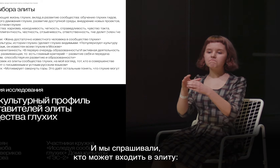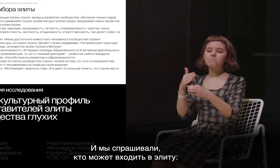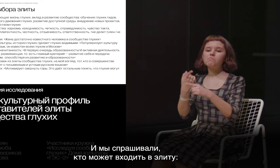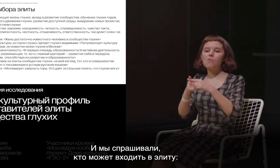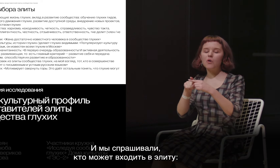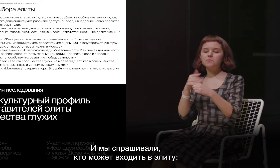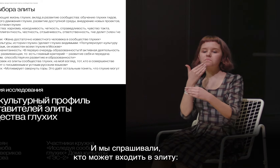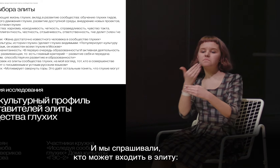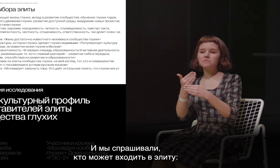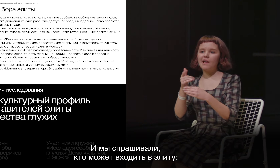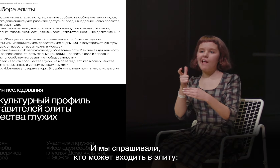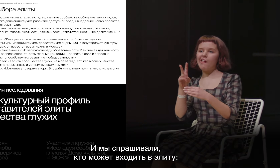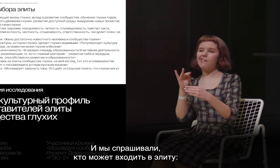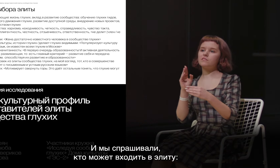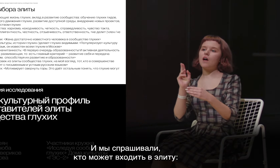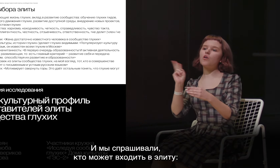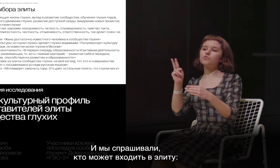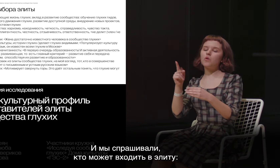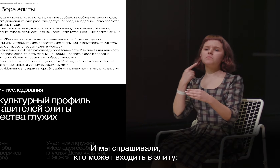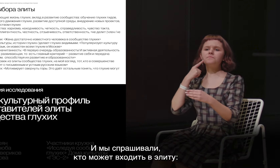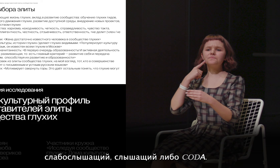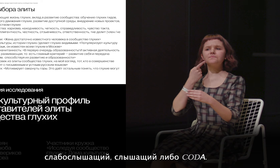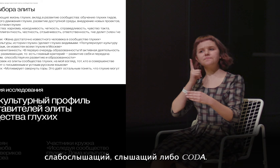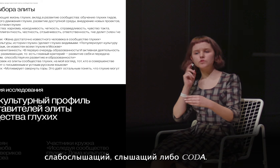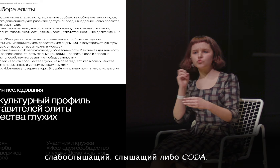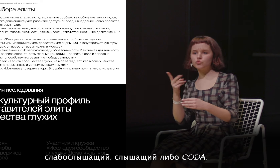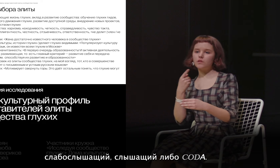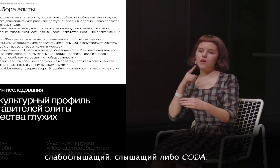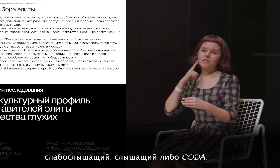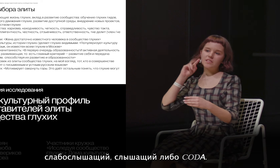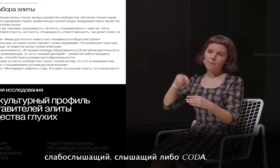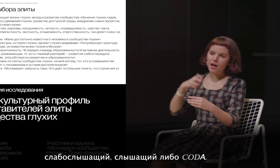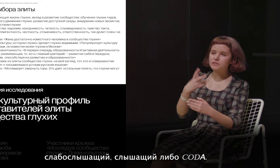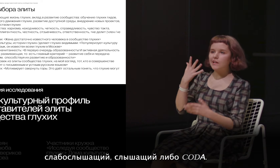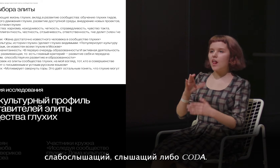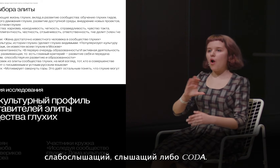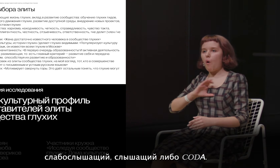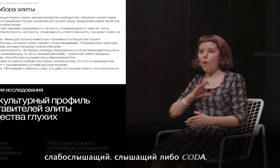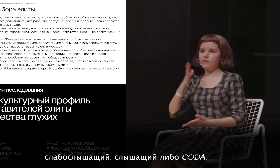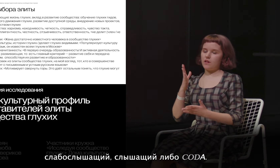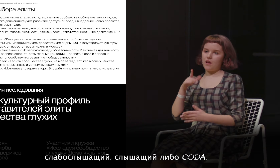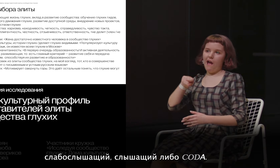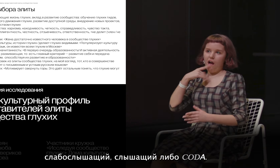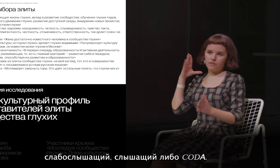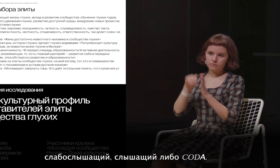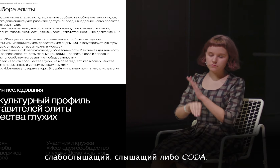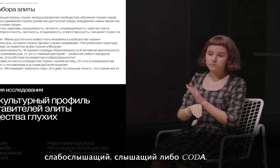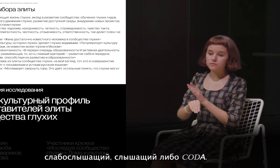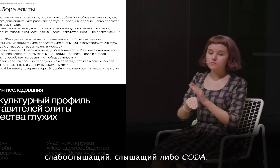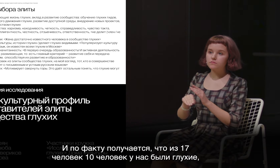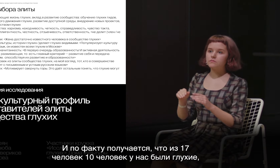элите. И мы спрашивали, кто может входить в элиту, слабослышащий, слышащий, либо коды,